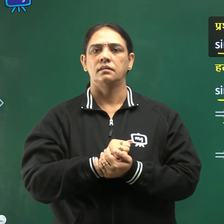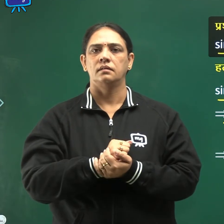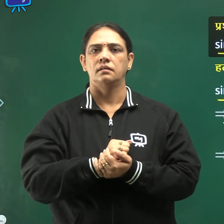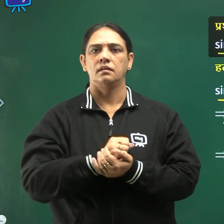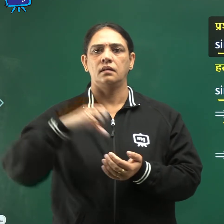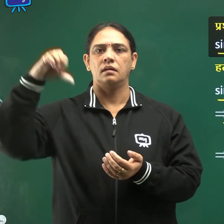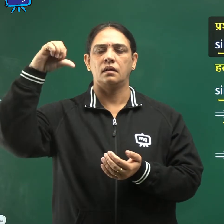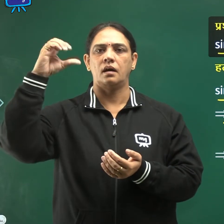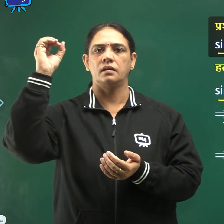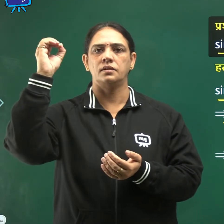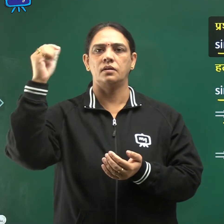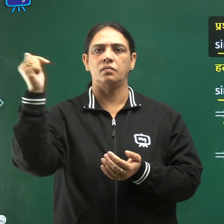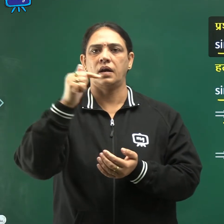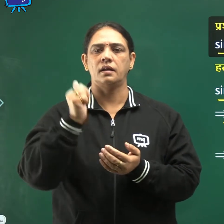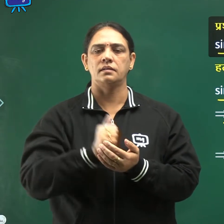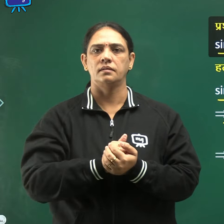90 डिग्री माइनस